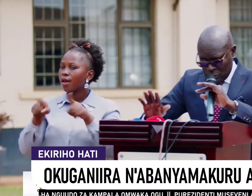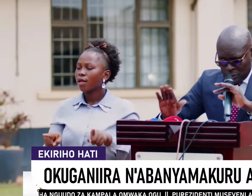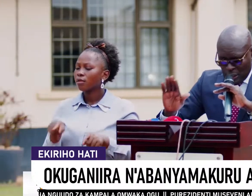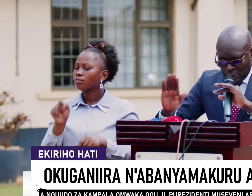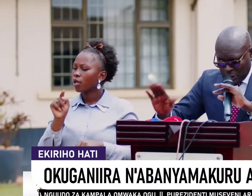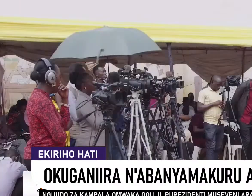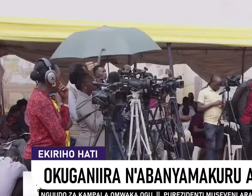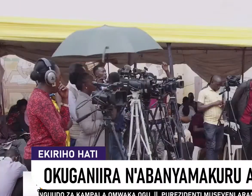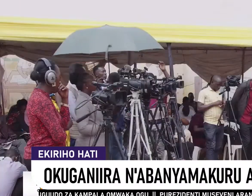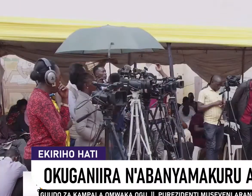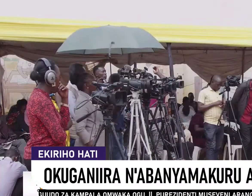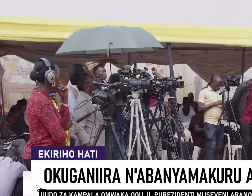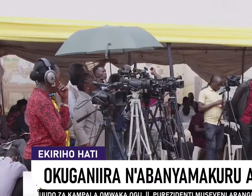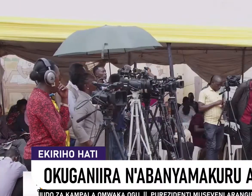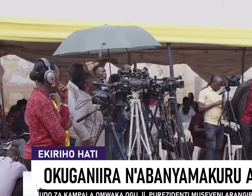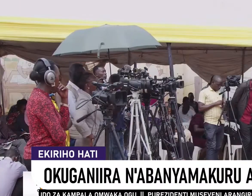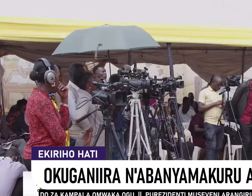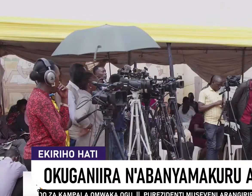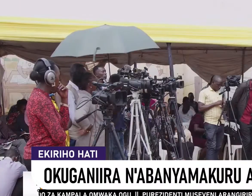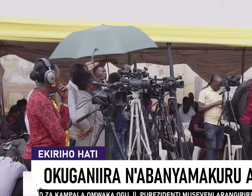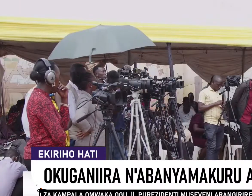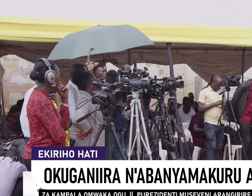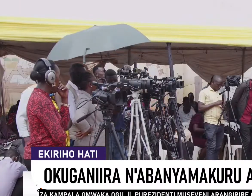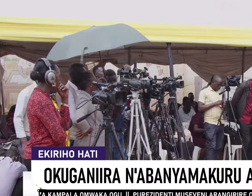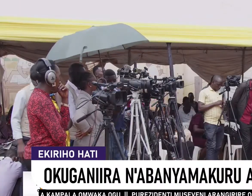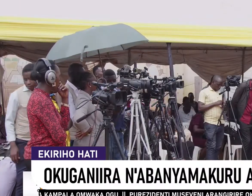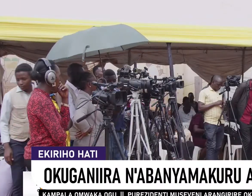ekyo kyasigadde ekyo kikyusizza.